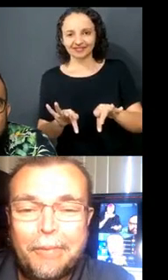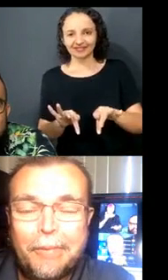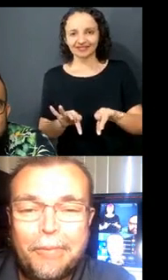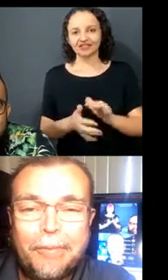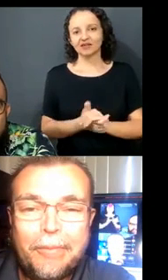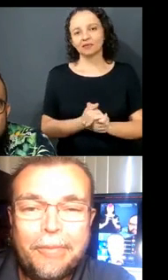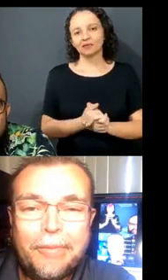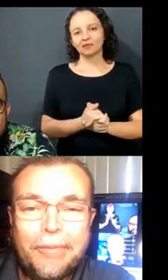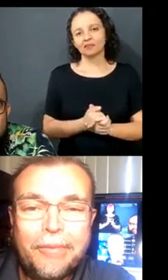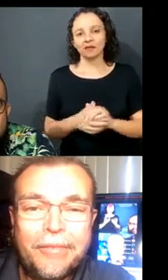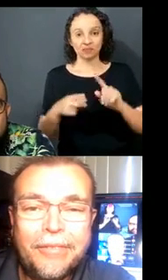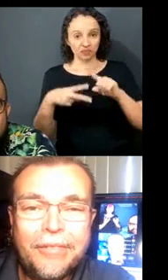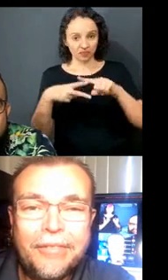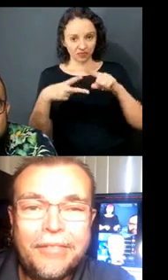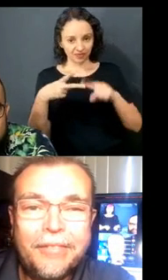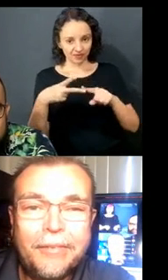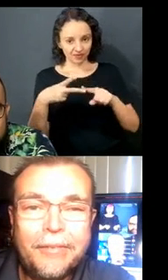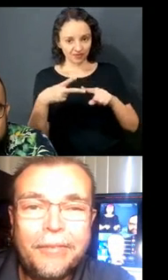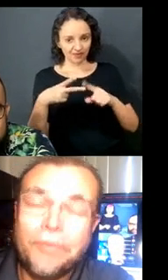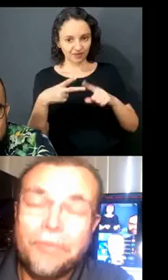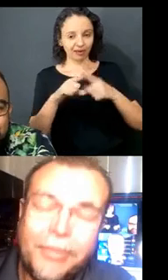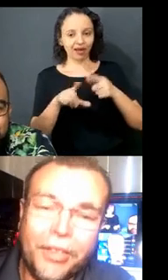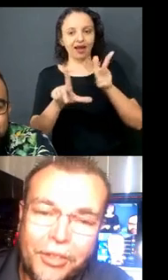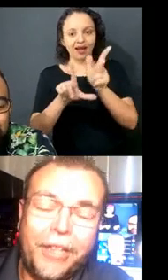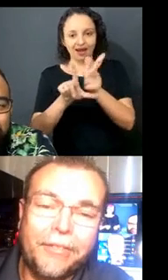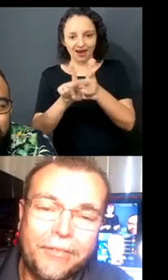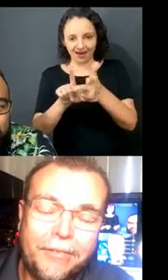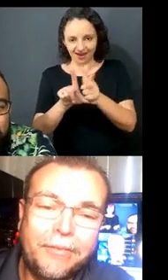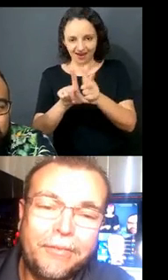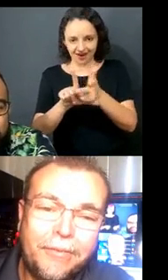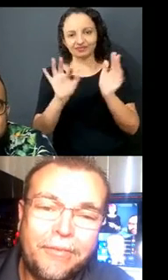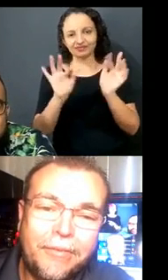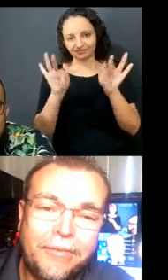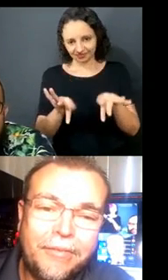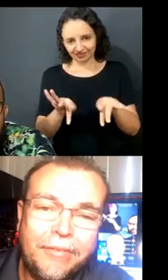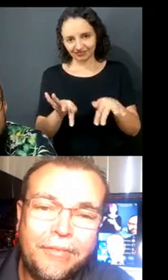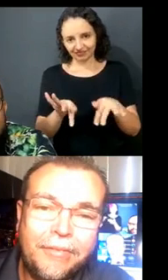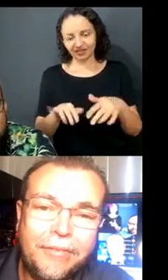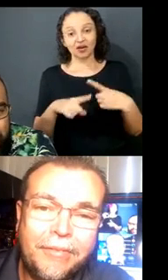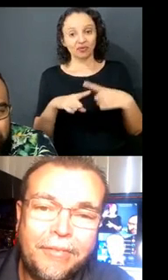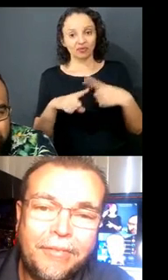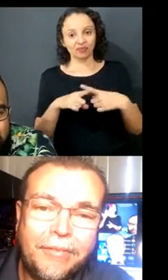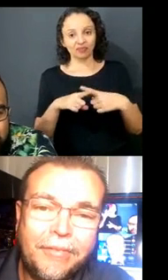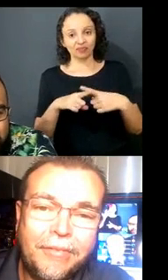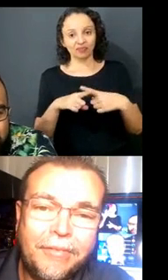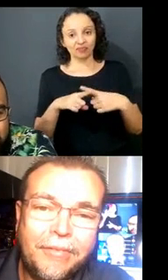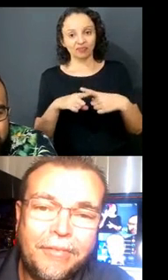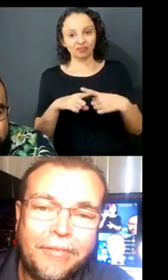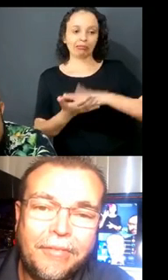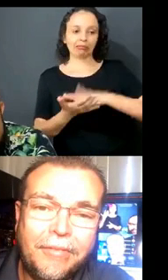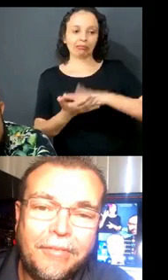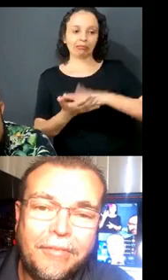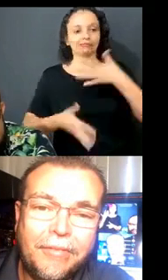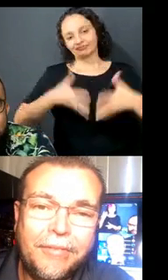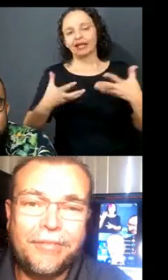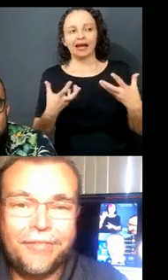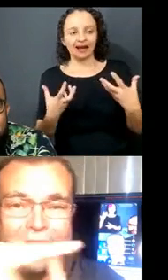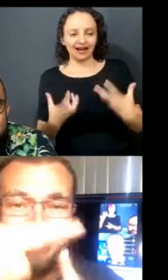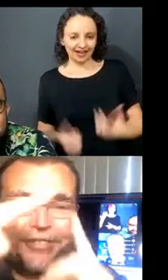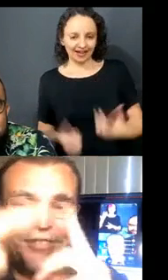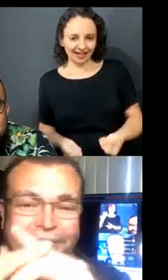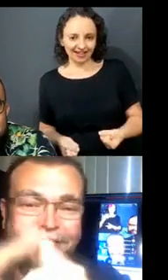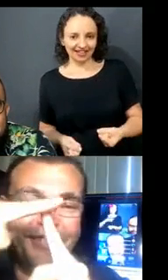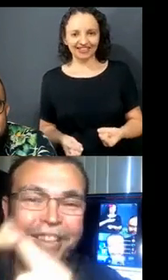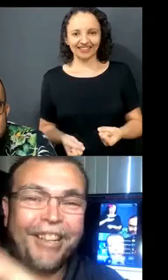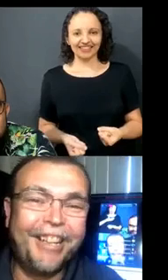Por dois motivos, porque a live cai e também porque o braço da intérprete também cansa, né? Não